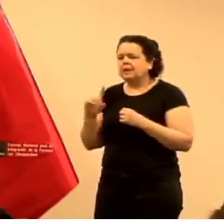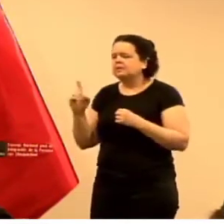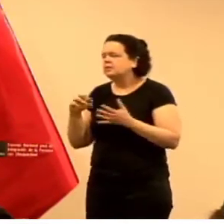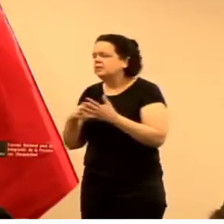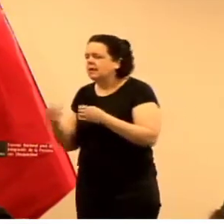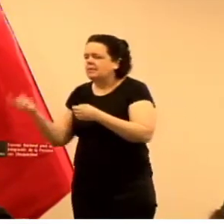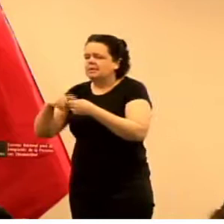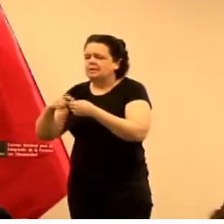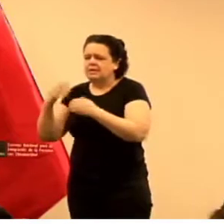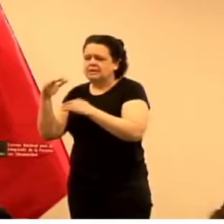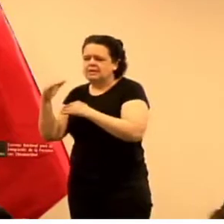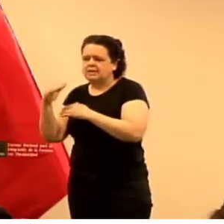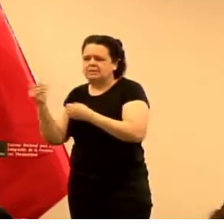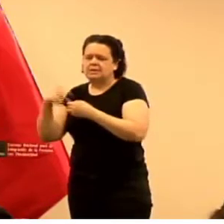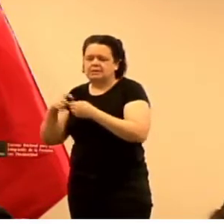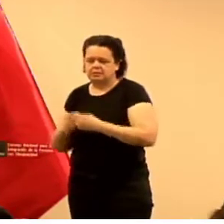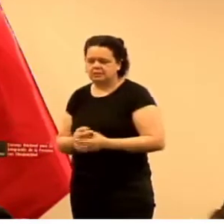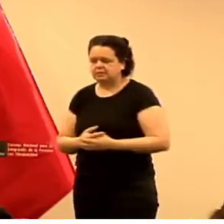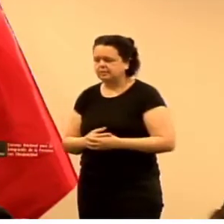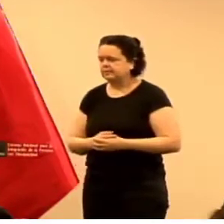participación, en restricciones de la participación.